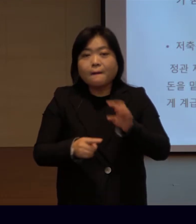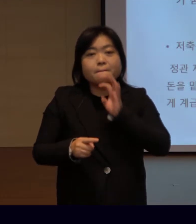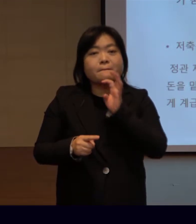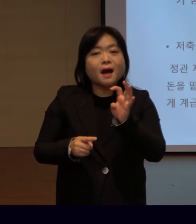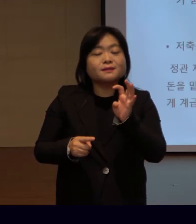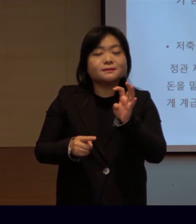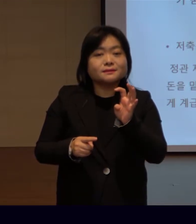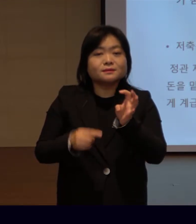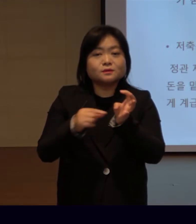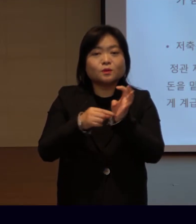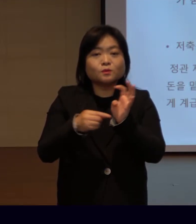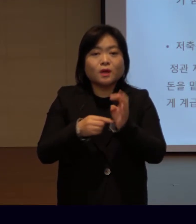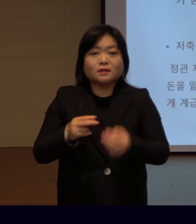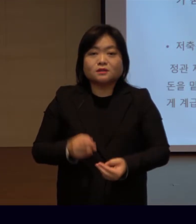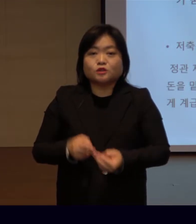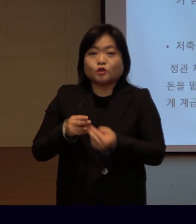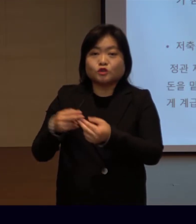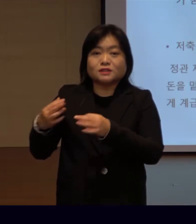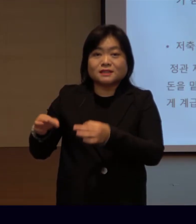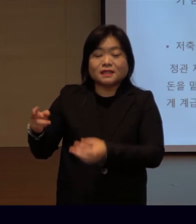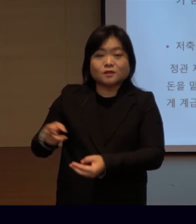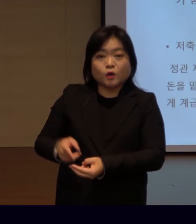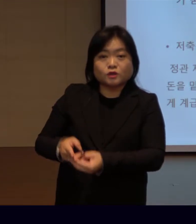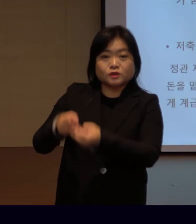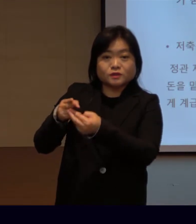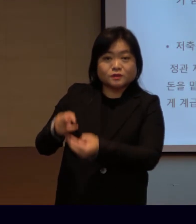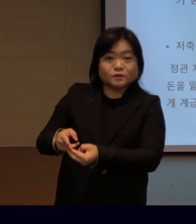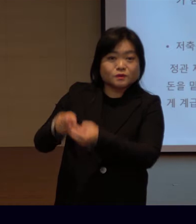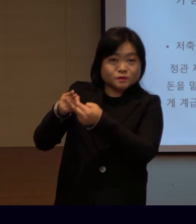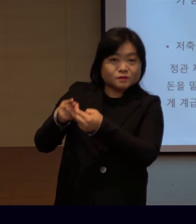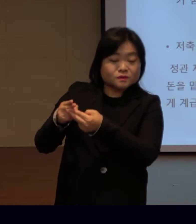40살 정도의 저축은행에 저금을 하고